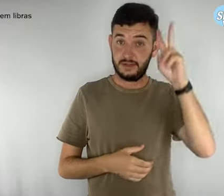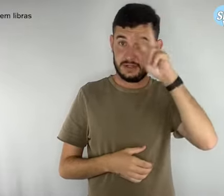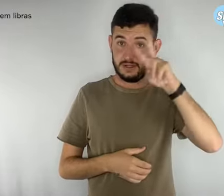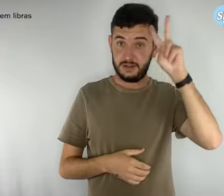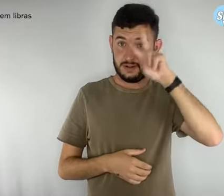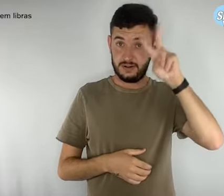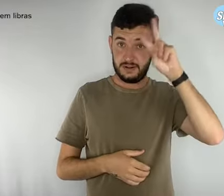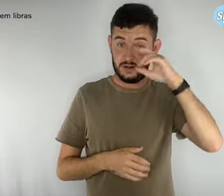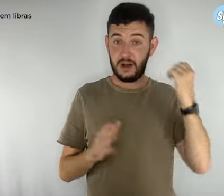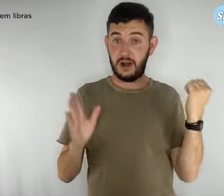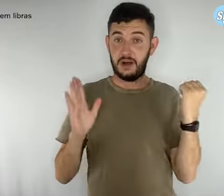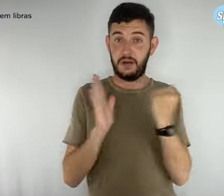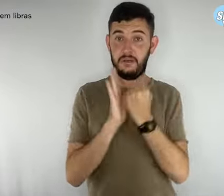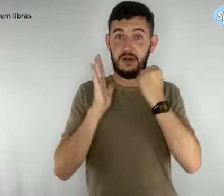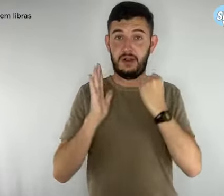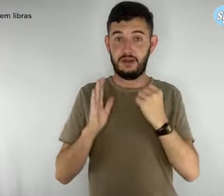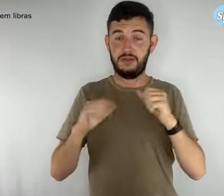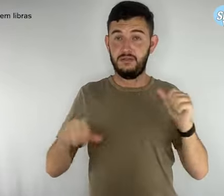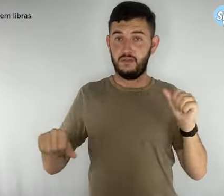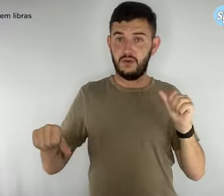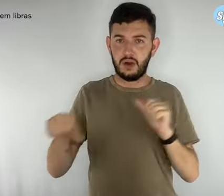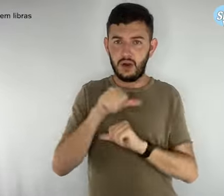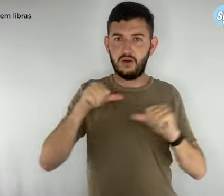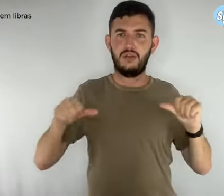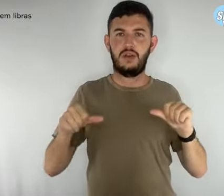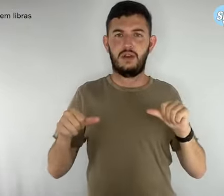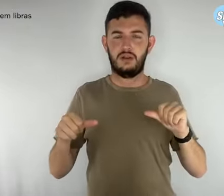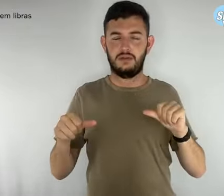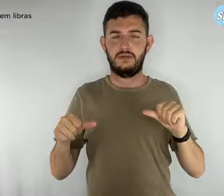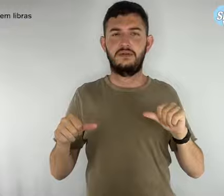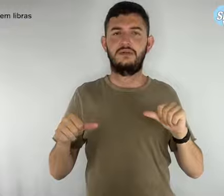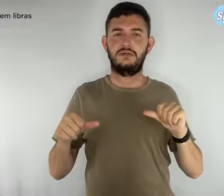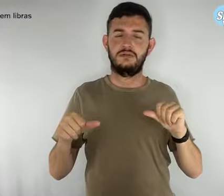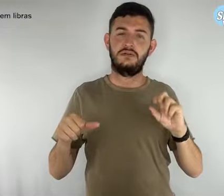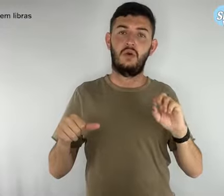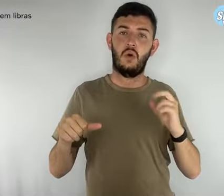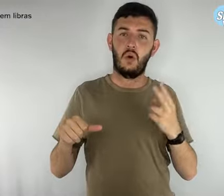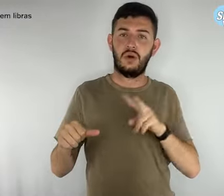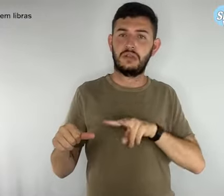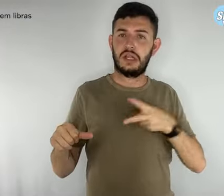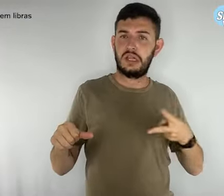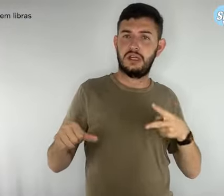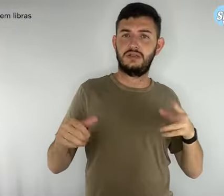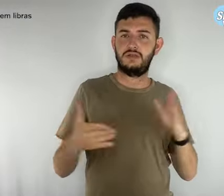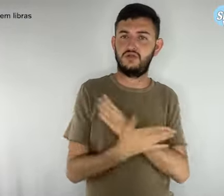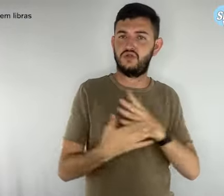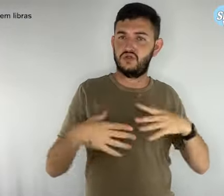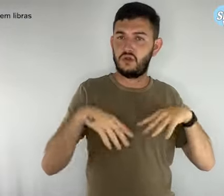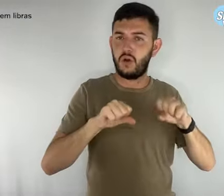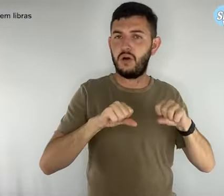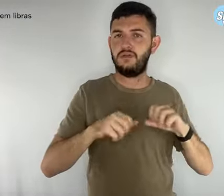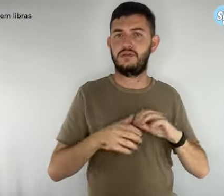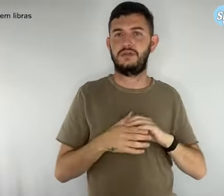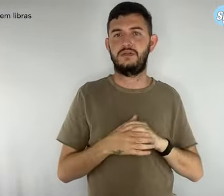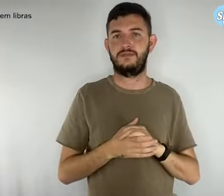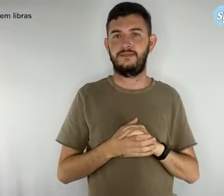História marcada pela alternância de golpes de Estado. A partir disso, a história do Brasil passou a